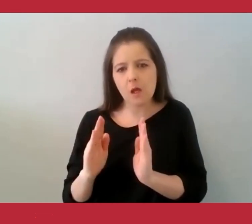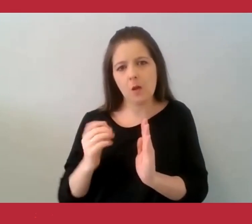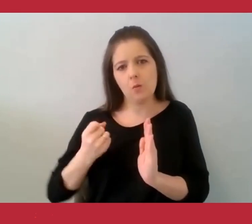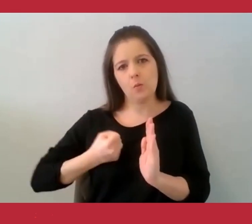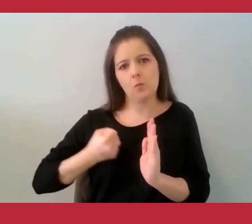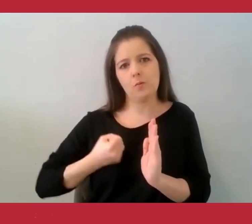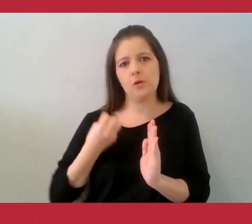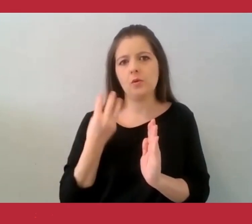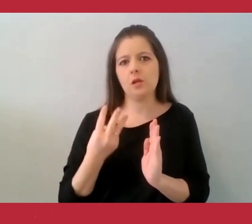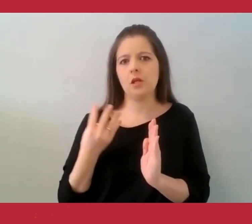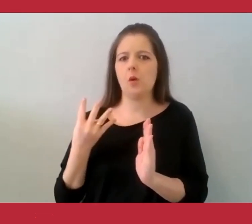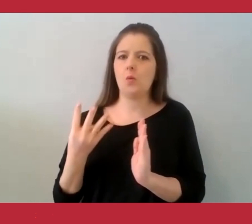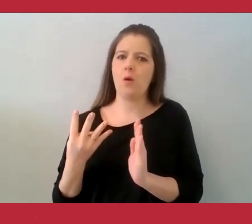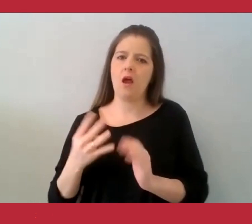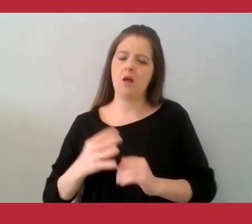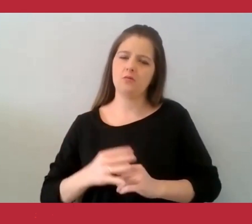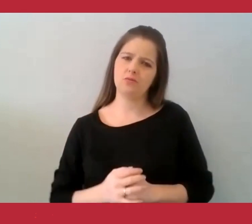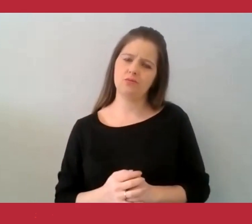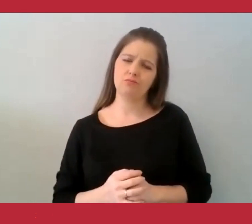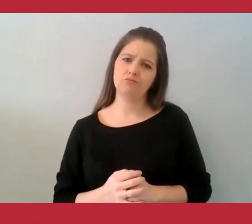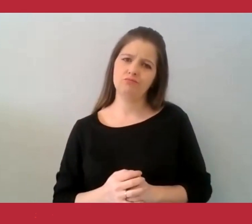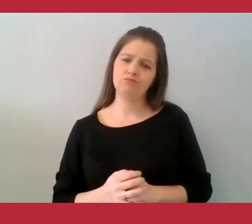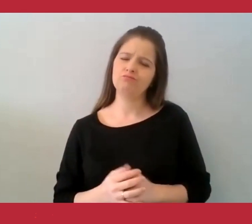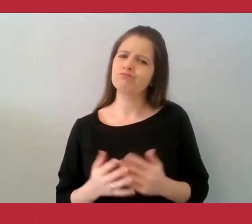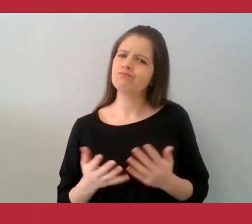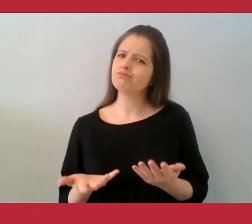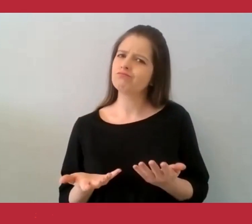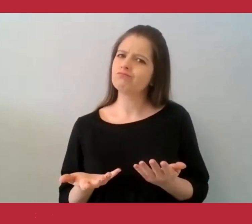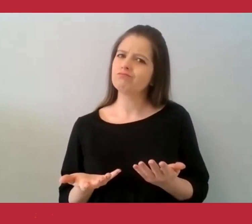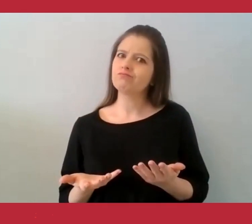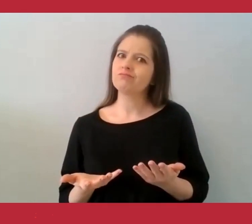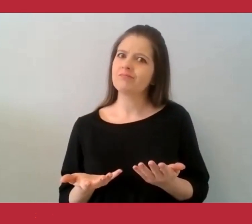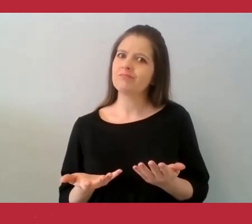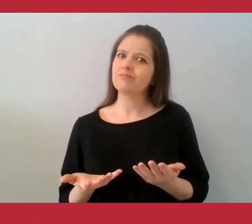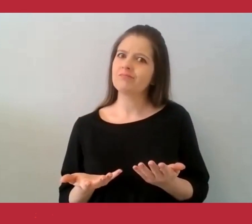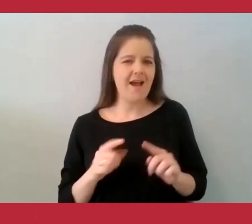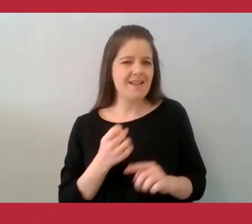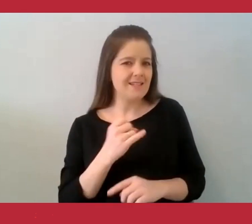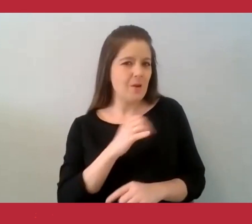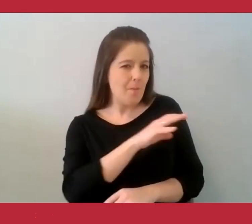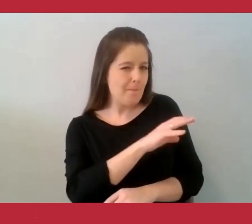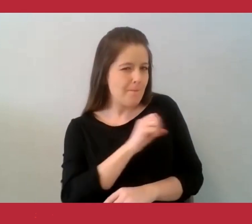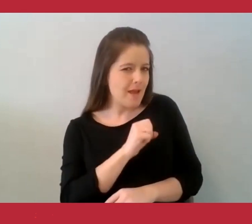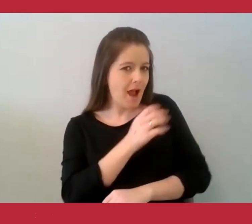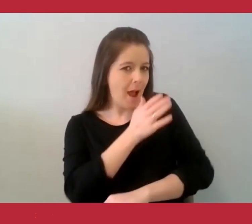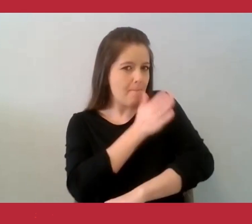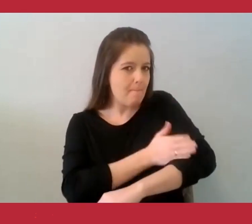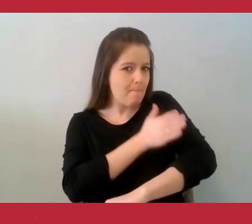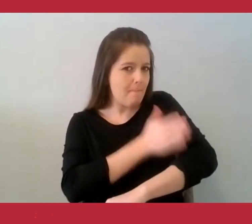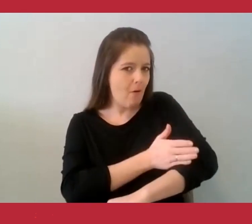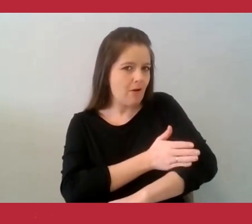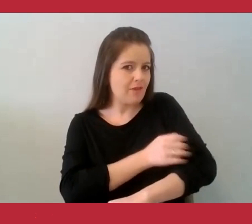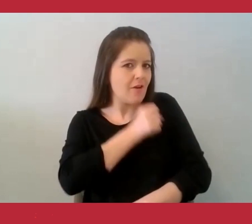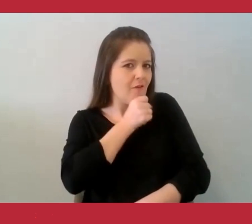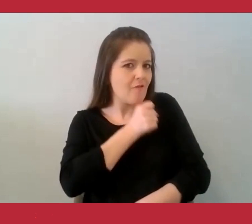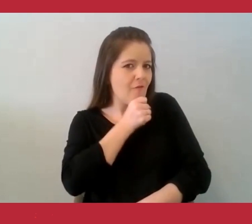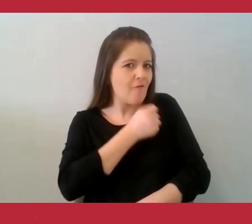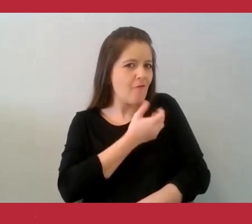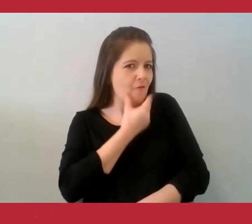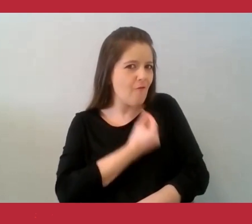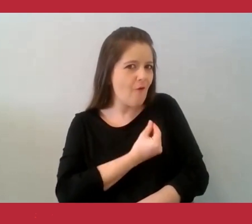Meu sapatinho não é muito grande. Já a bota do vovô é enorme. Eu vou